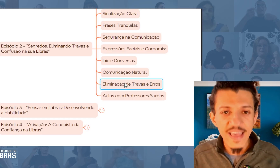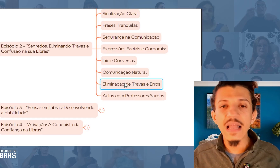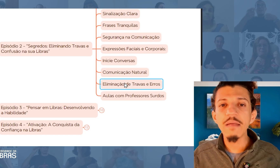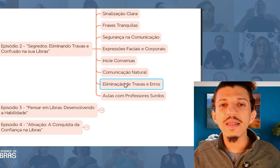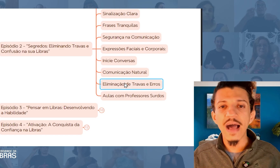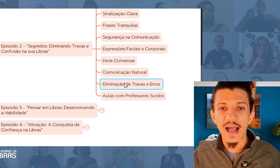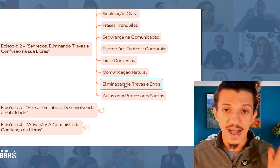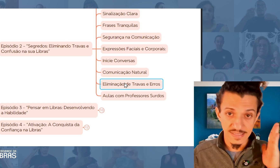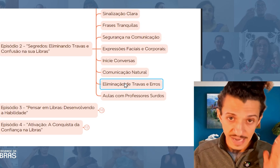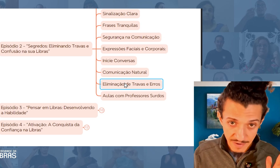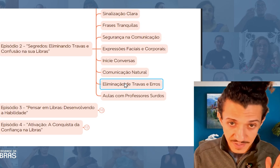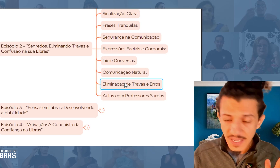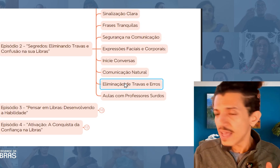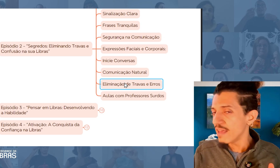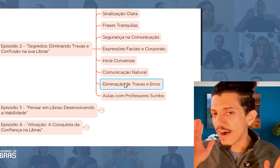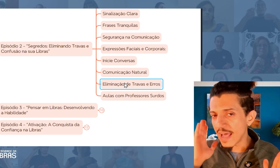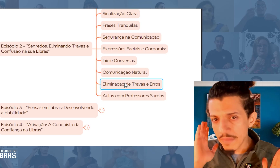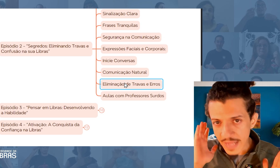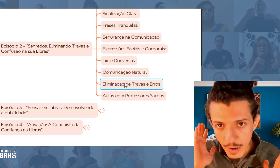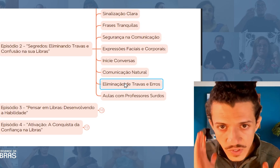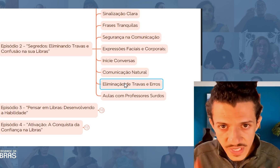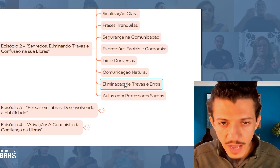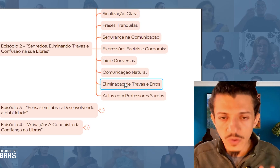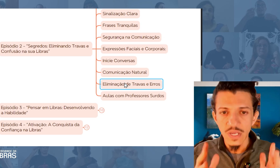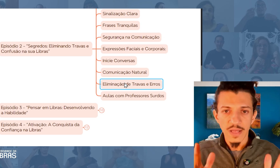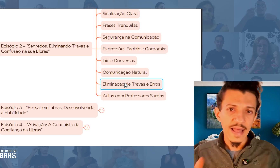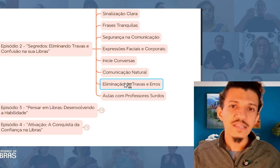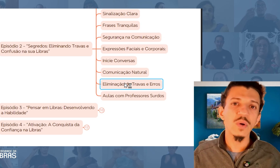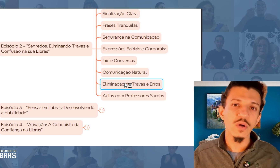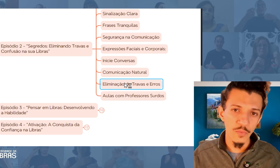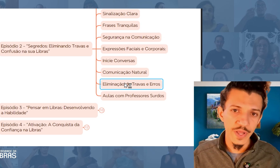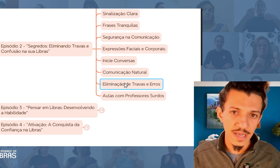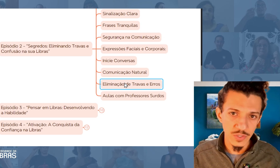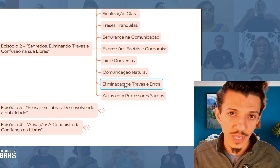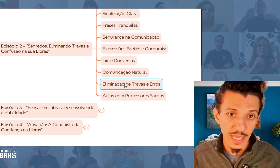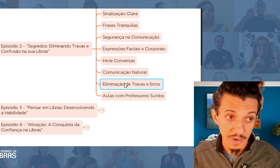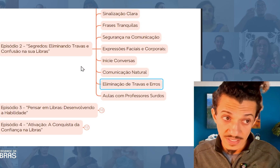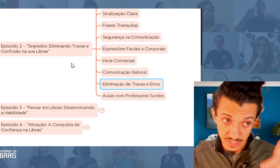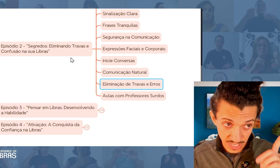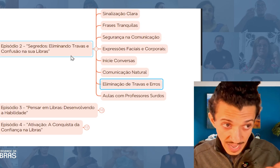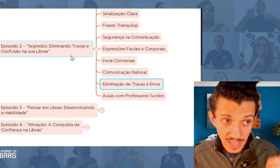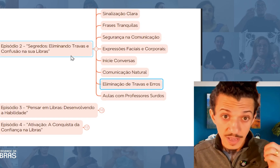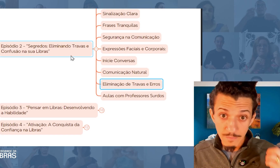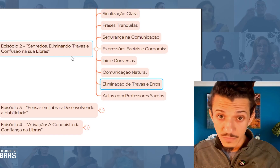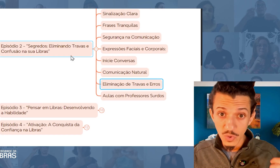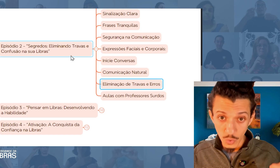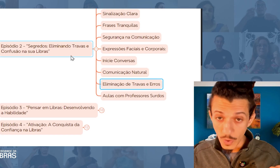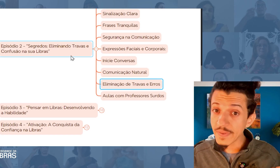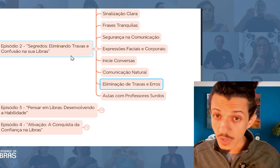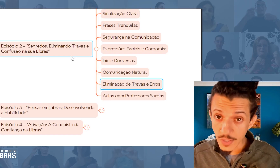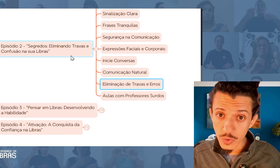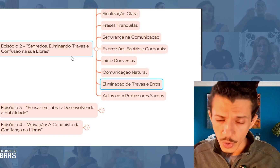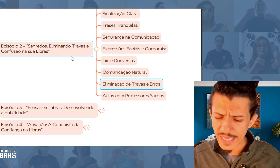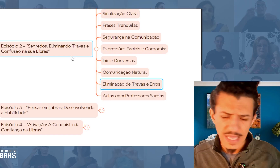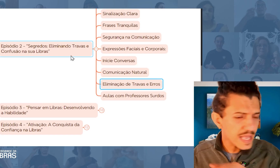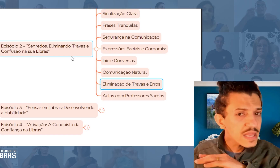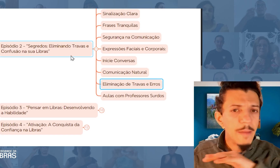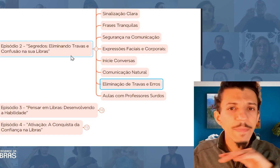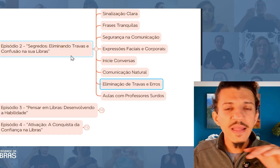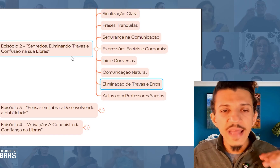vai eliminar as travas e vai eliminar os erros da sua comunicação em Libras, já no episódio